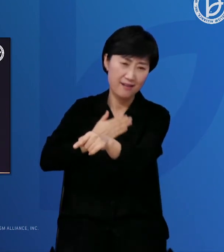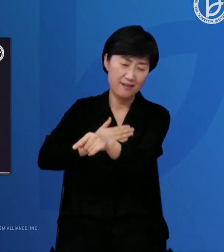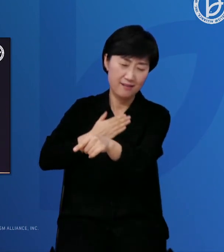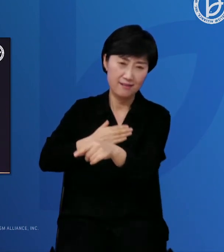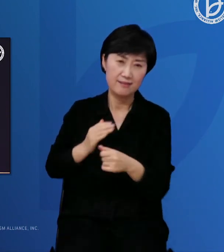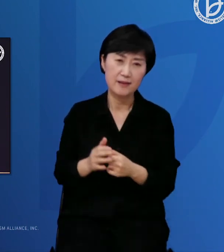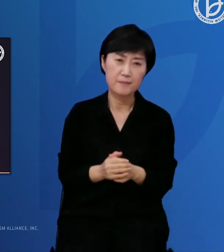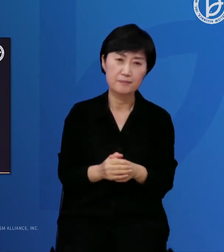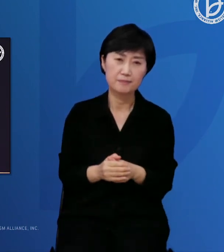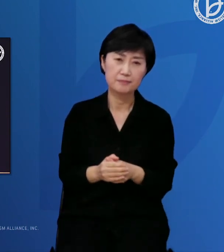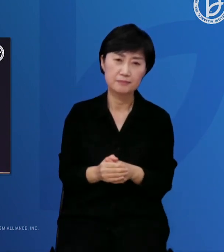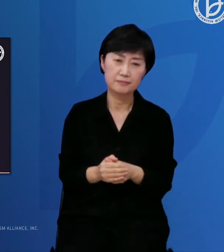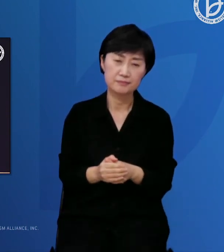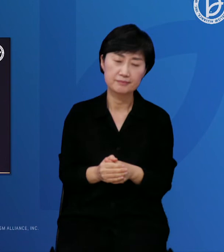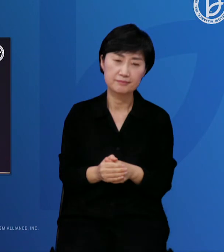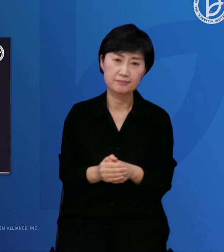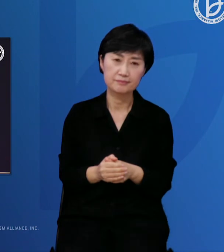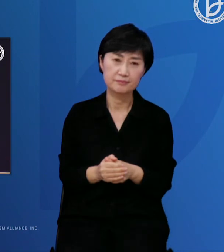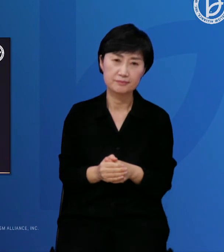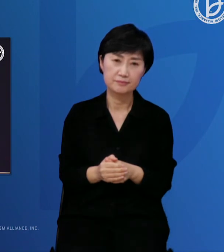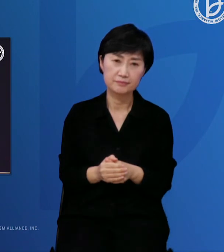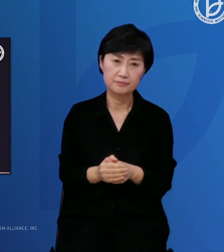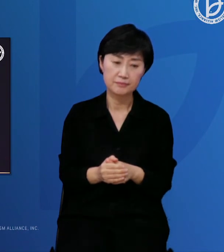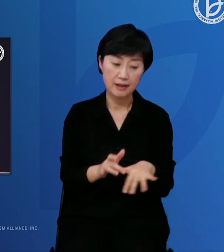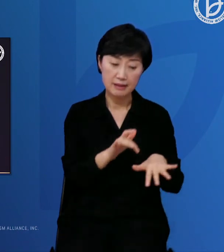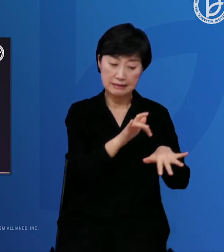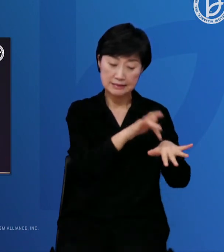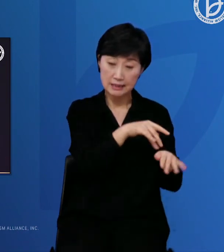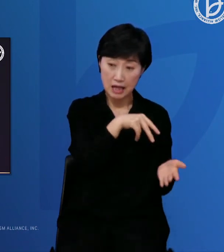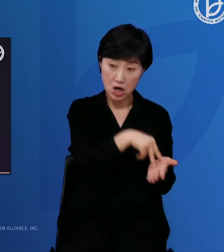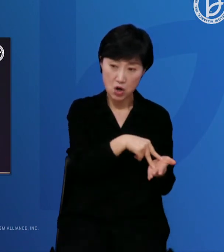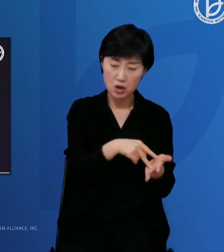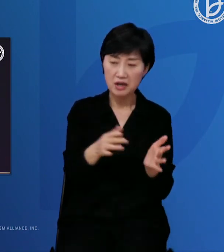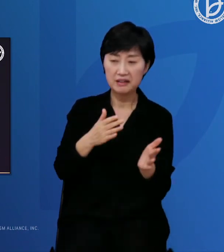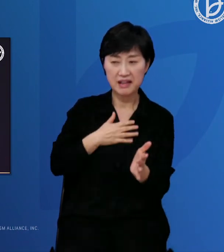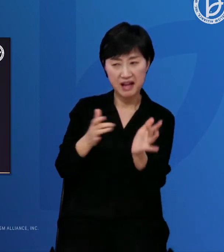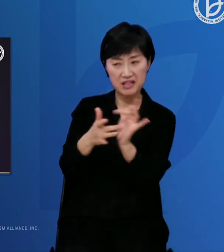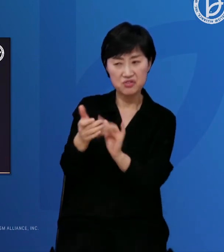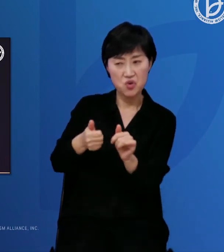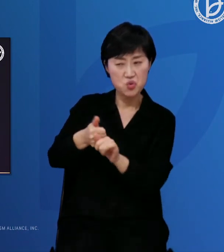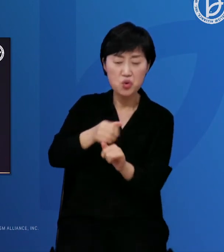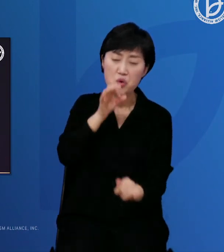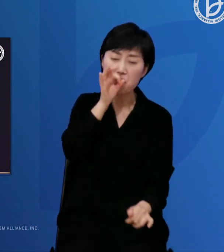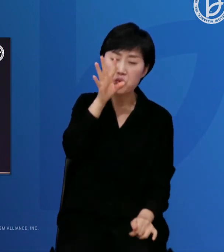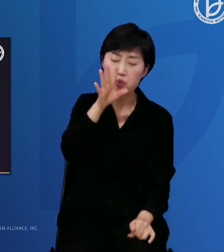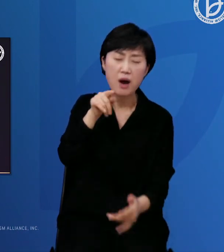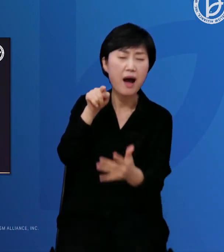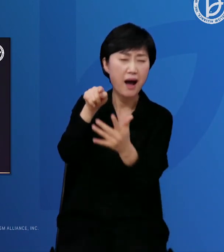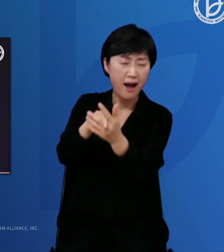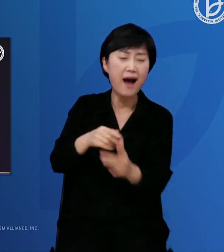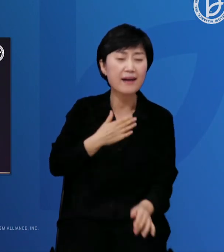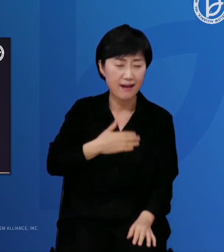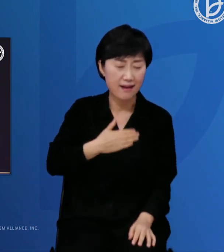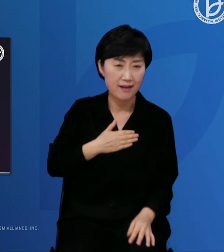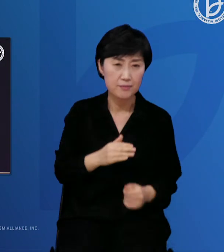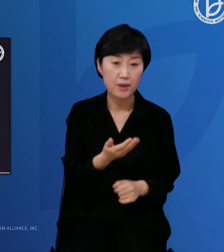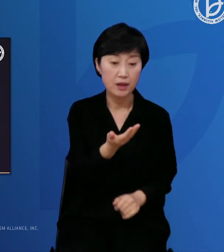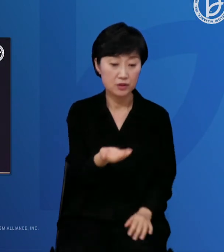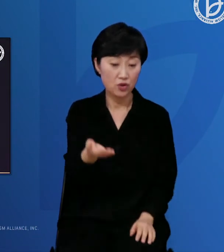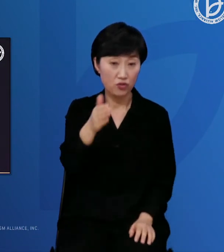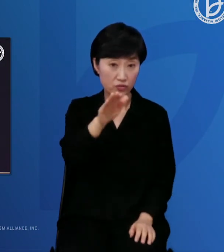who Jesus is. 실제로 이길 수 없다는 것도 알고 있습니다. He also knew very well that he could not defeat Jesus.